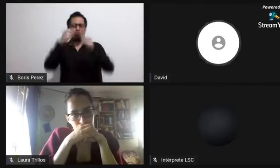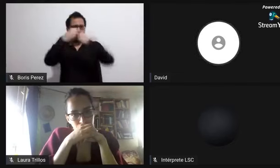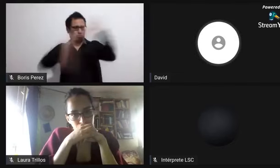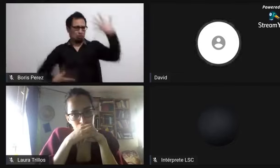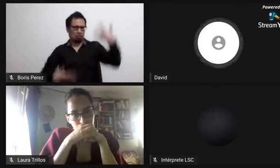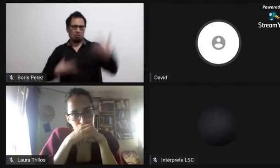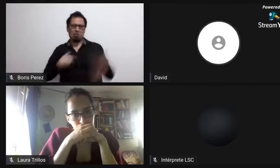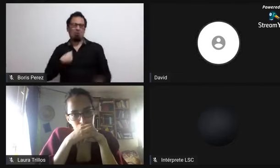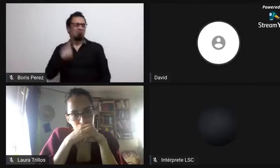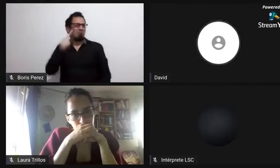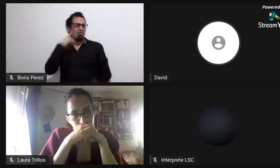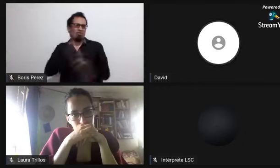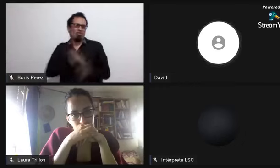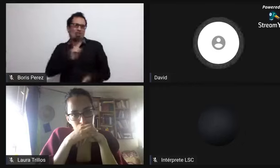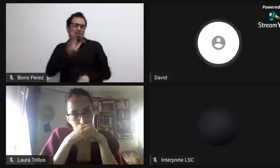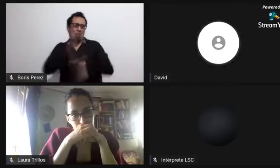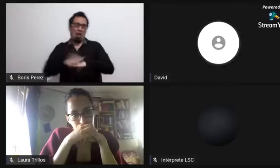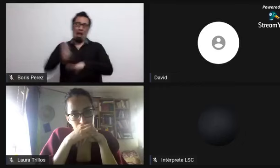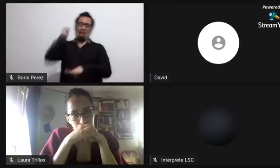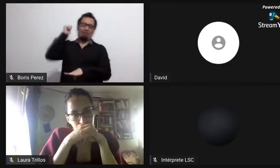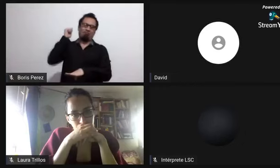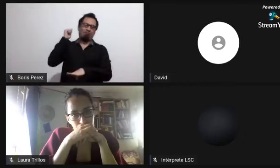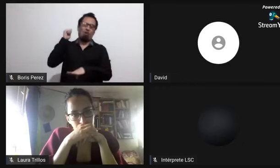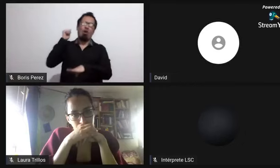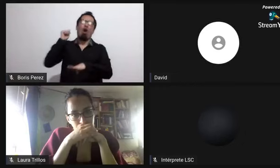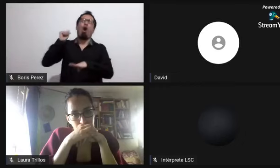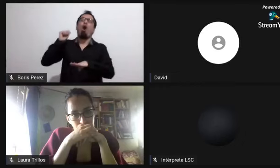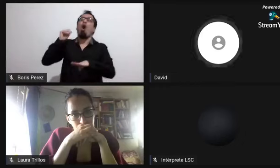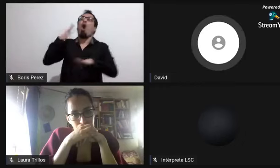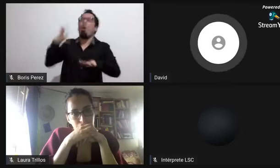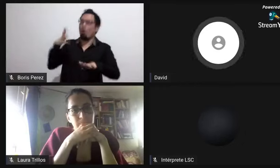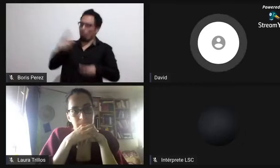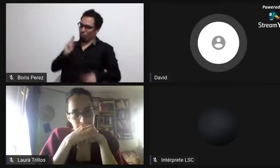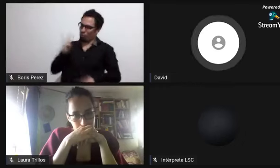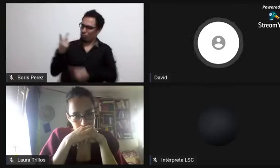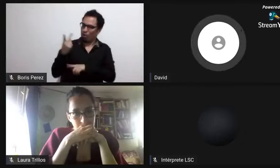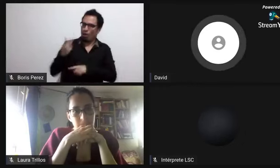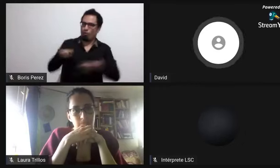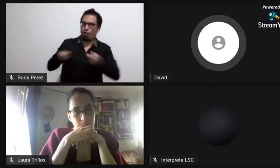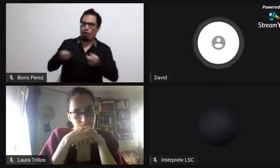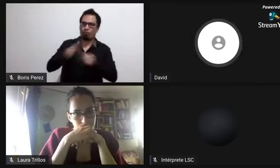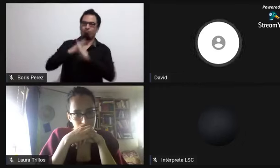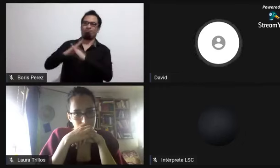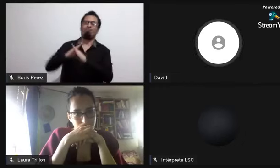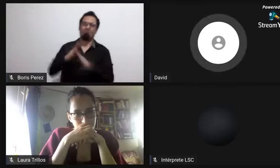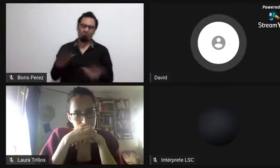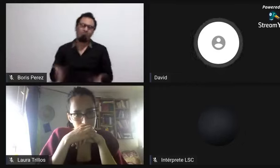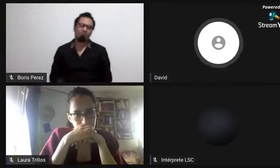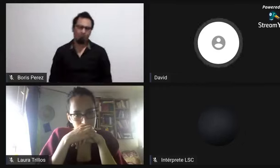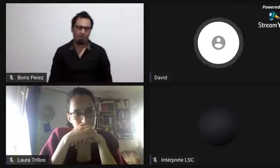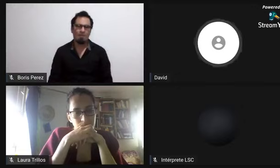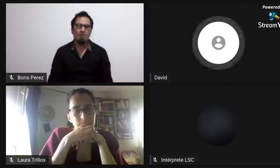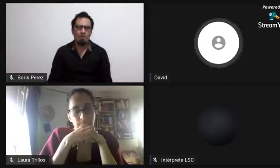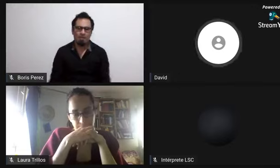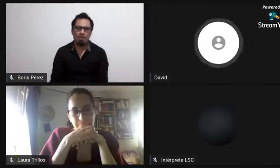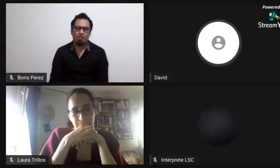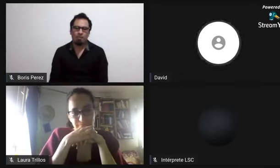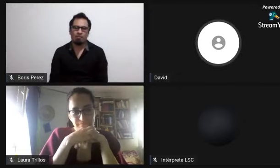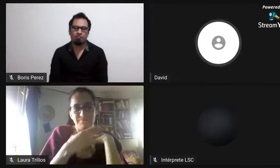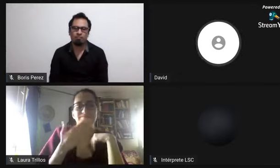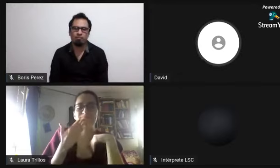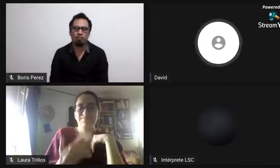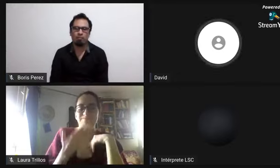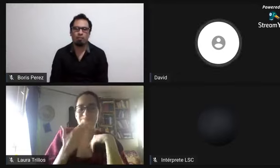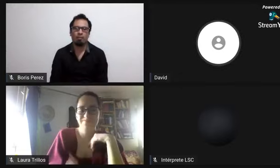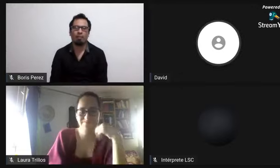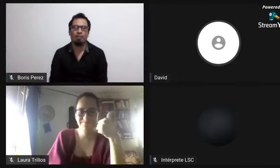pues que eso genere también esas divisiones políticas. Sin embargo, hoy no podemos culpar el pasado o lo que